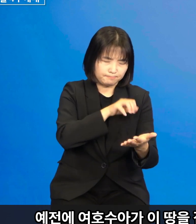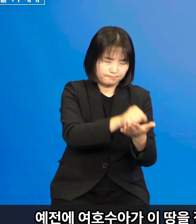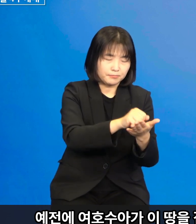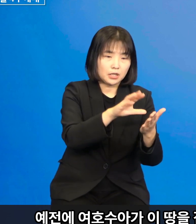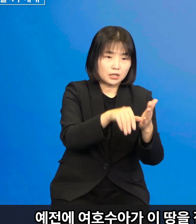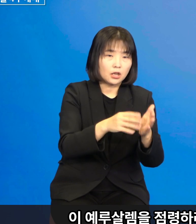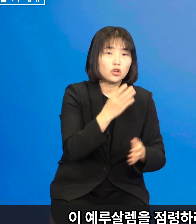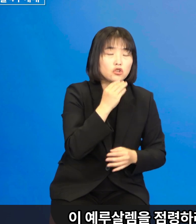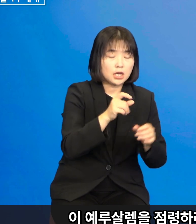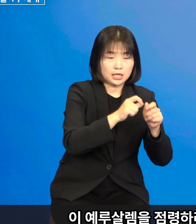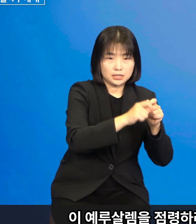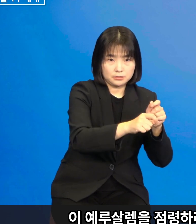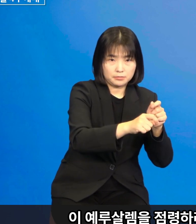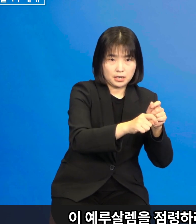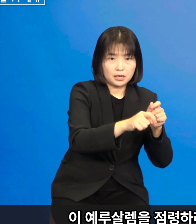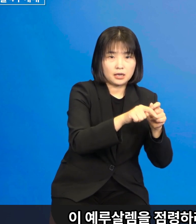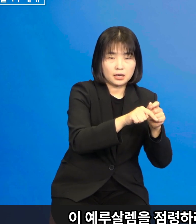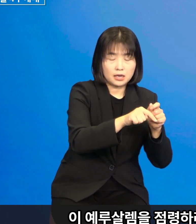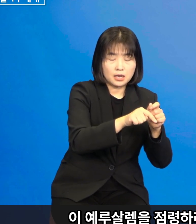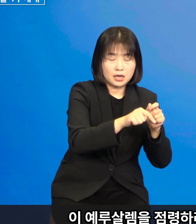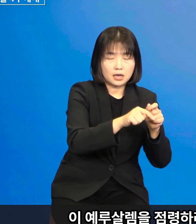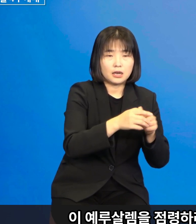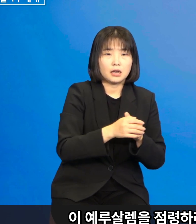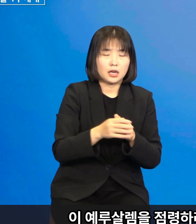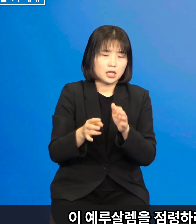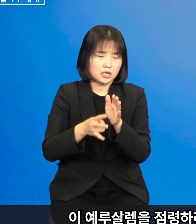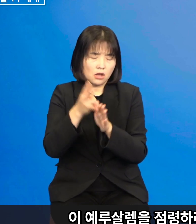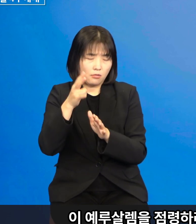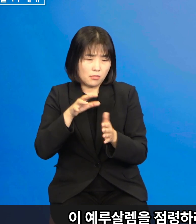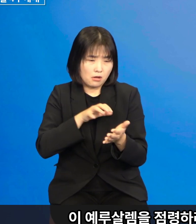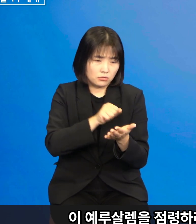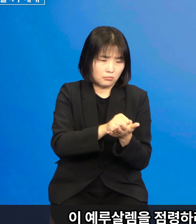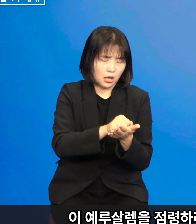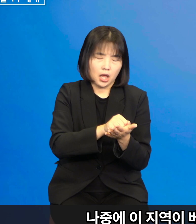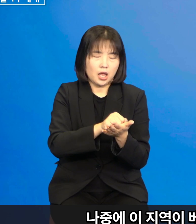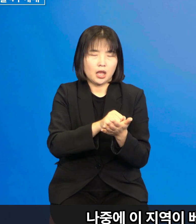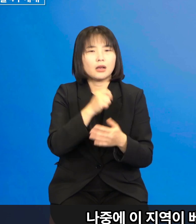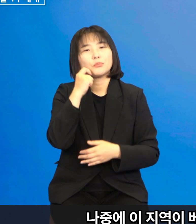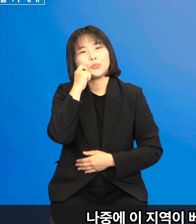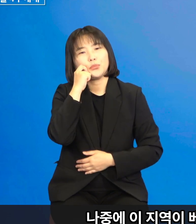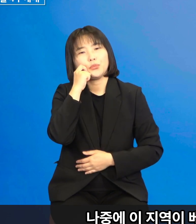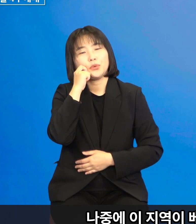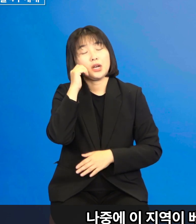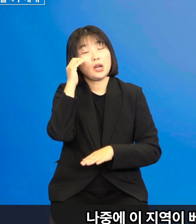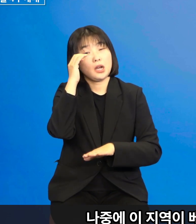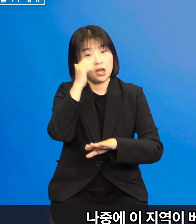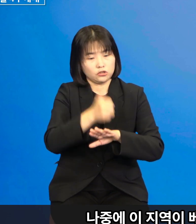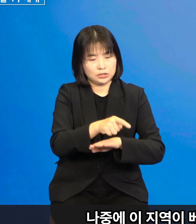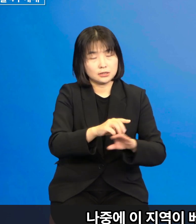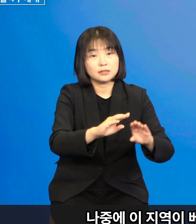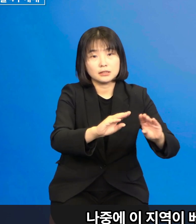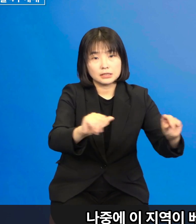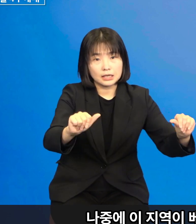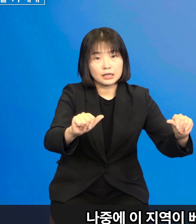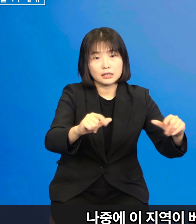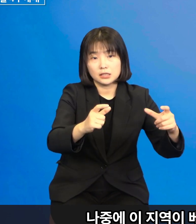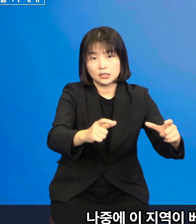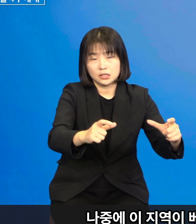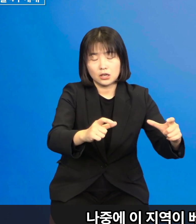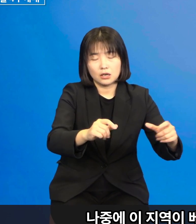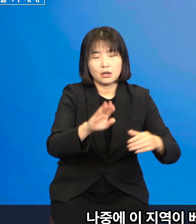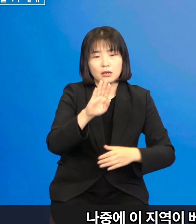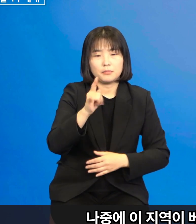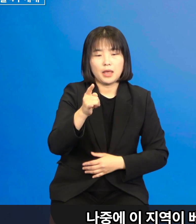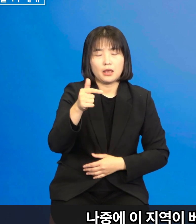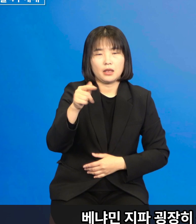유다 지파로 하여금 이 예루살렘을 점령하라고 했는데 점령을 못합니다. 나중에 이제 이 땅이, 이 지역이 베냐민